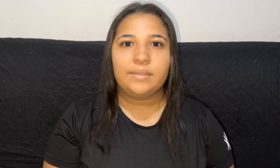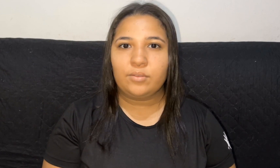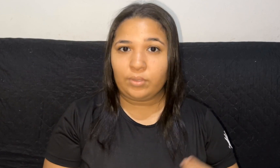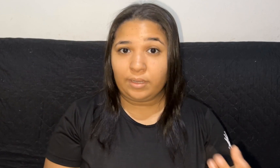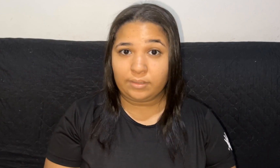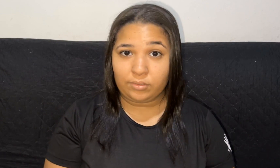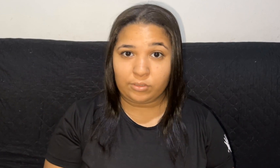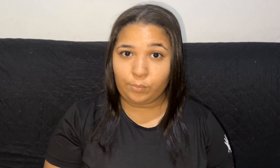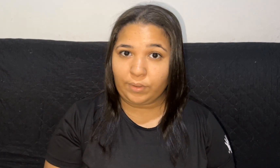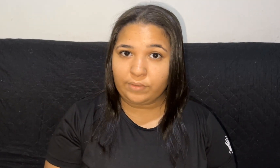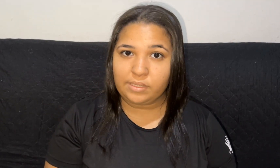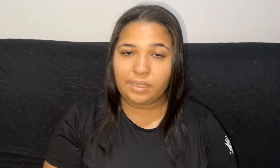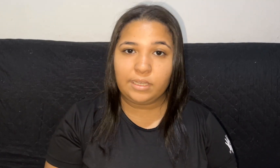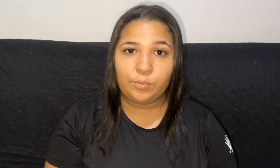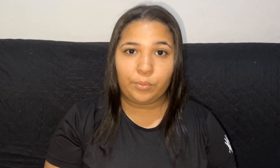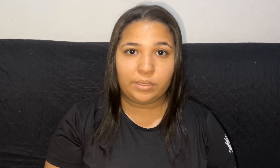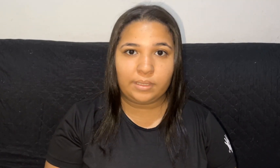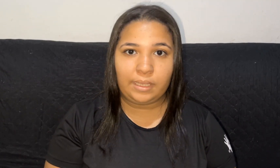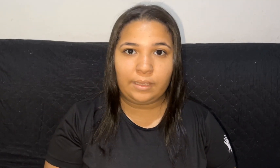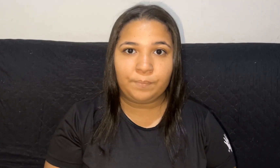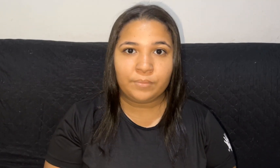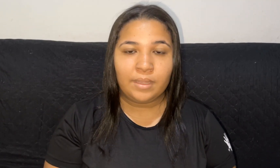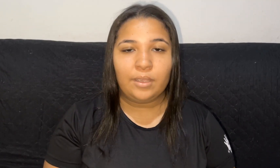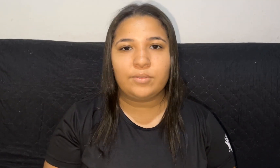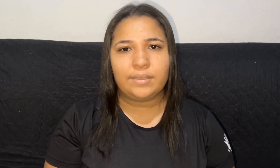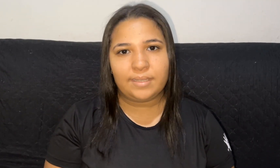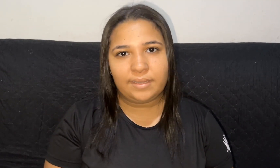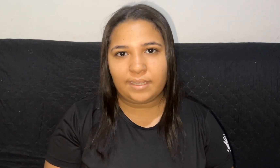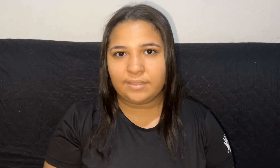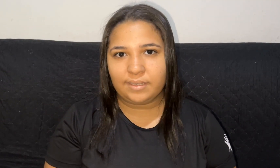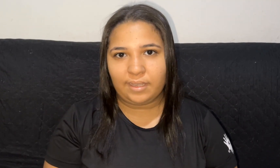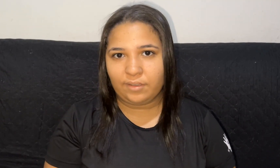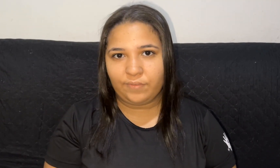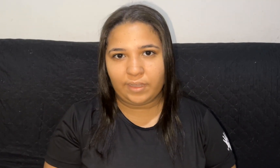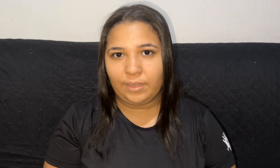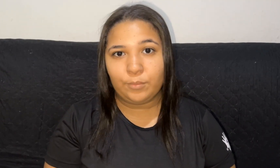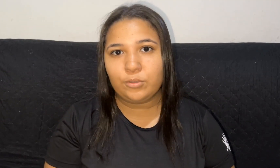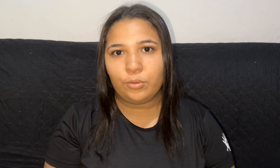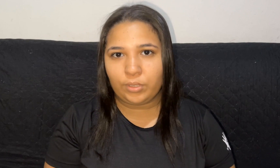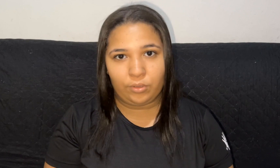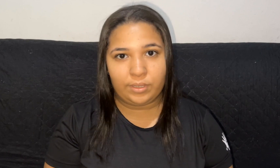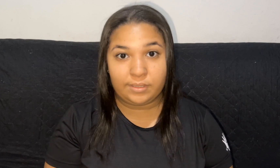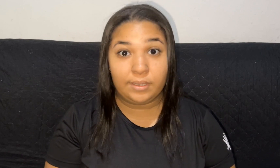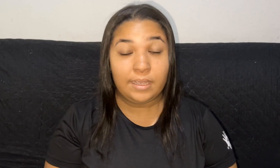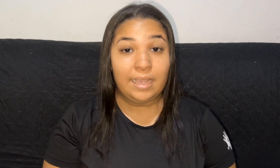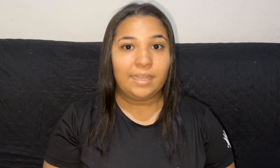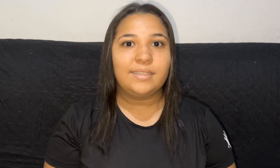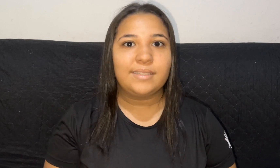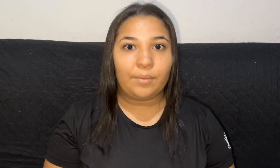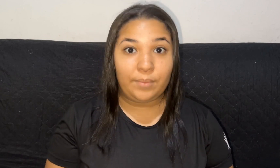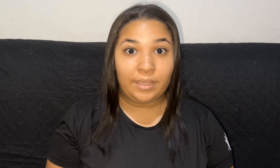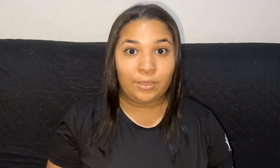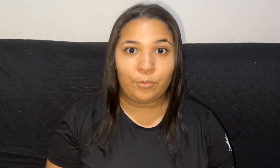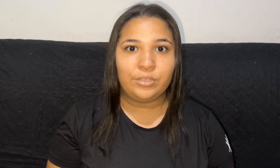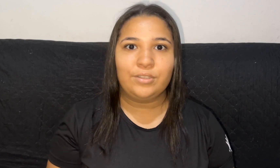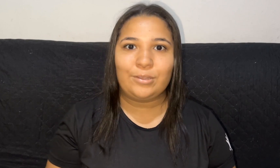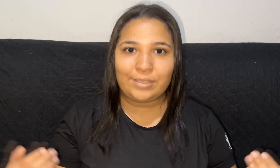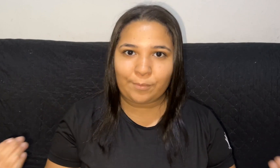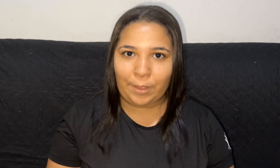tô relatando isso para vocês porque eu tenho certeza que ela ficaria muito orgulhosa de saber que hoje na nossa